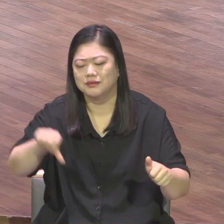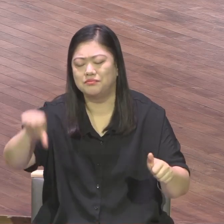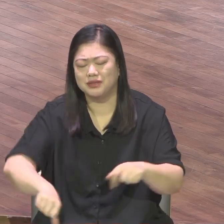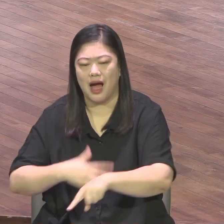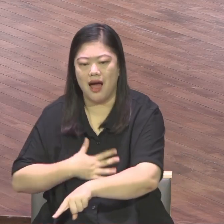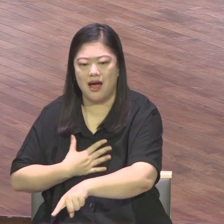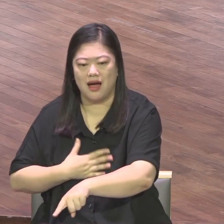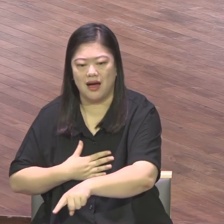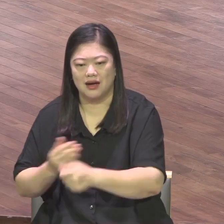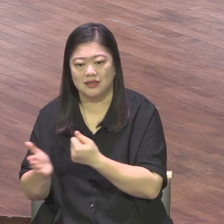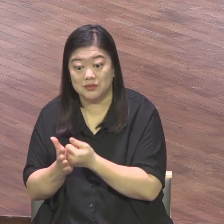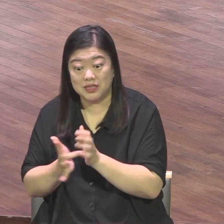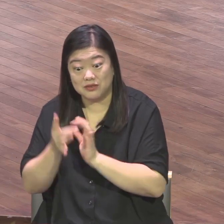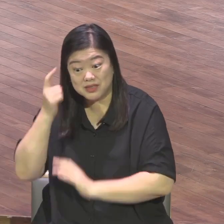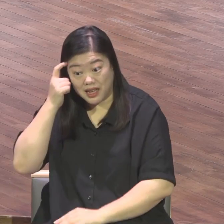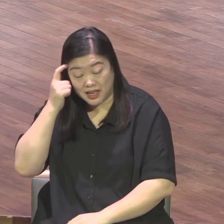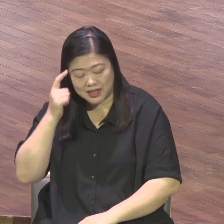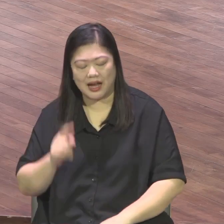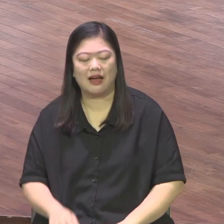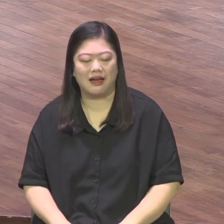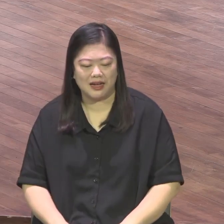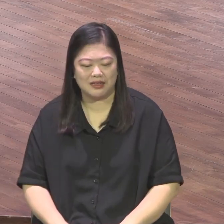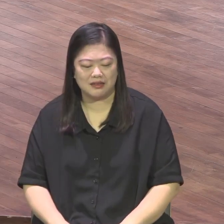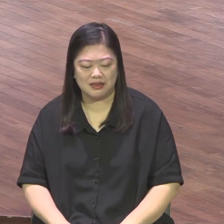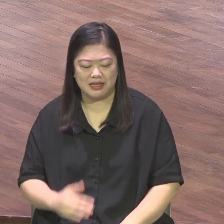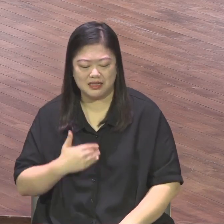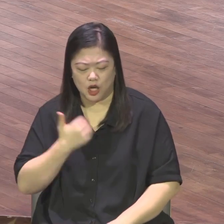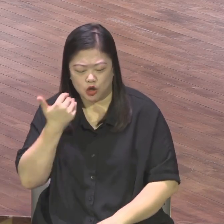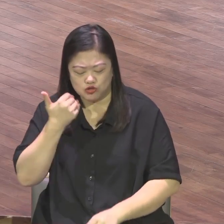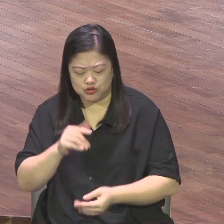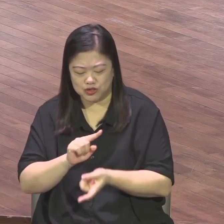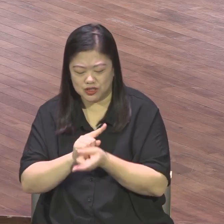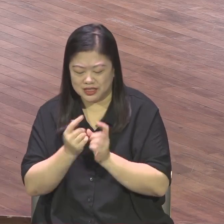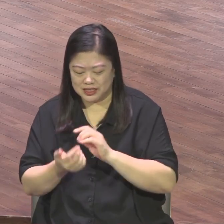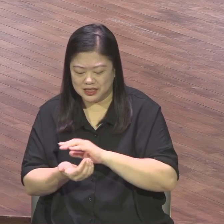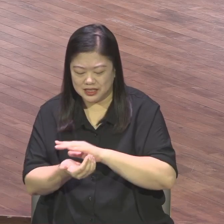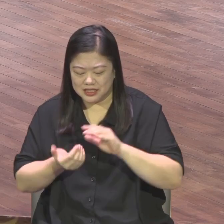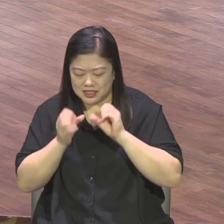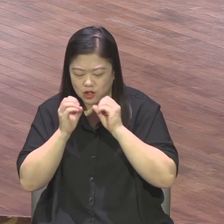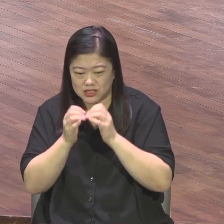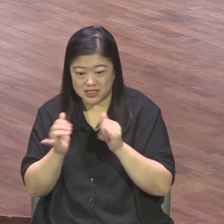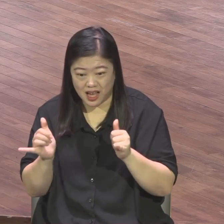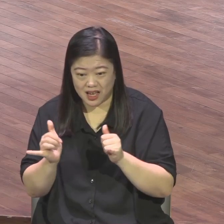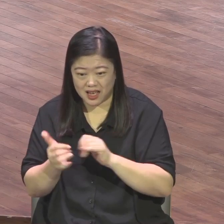것들 잡아 죽이를 갈고 있는데 부활하신 예수님이 팍 갔다.